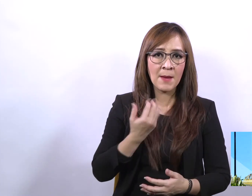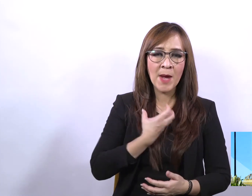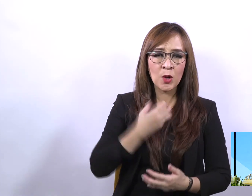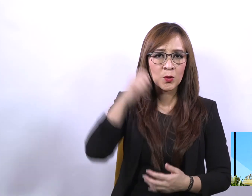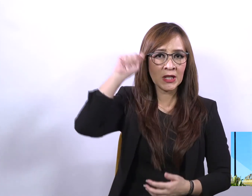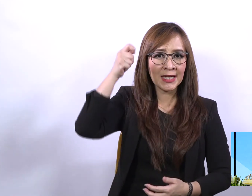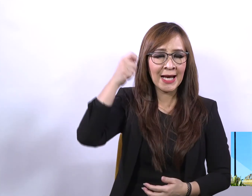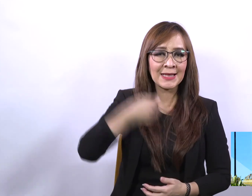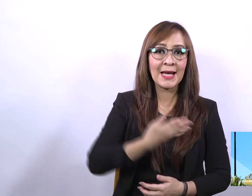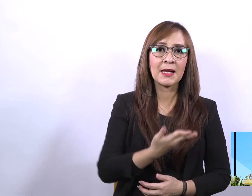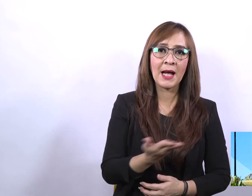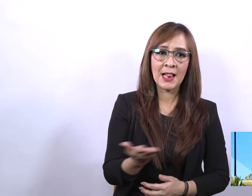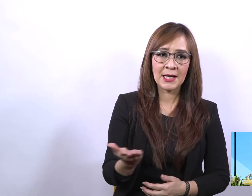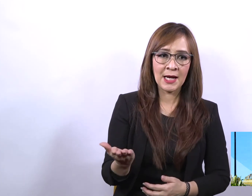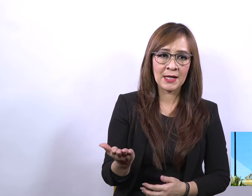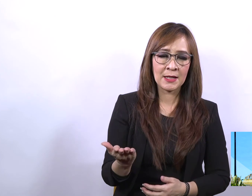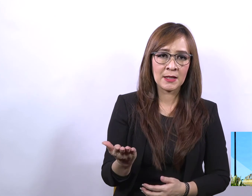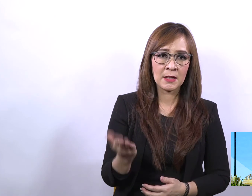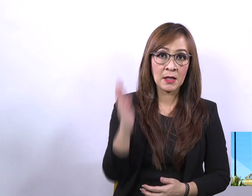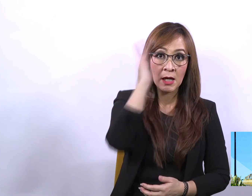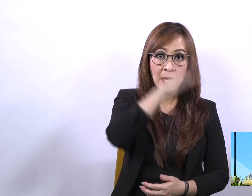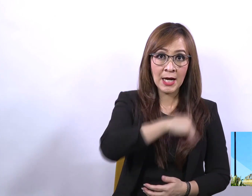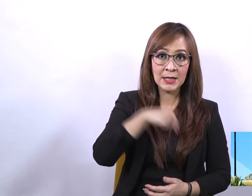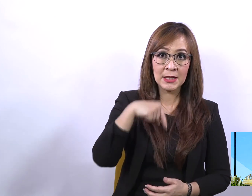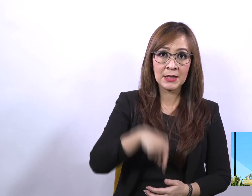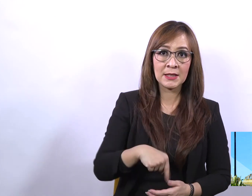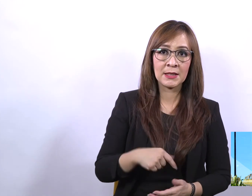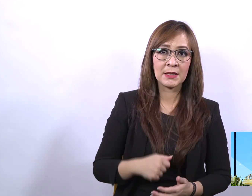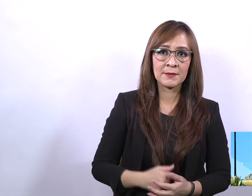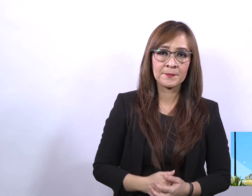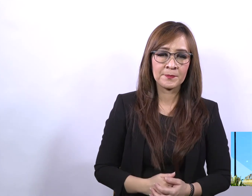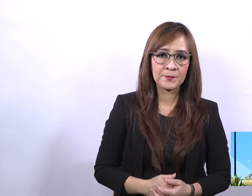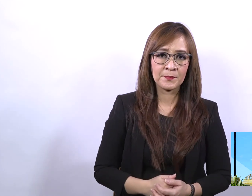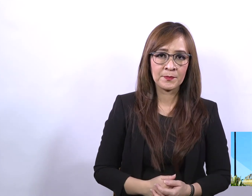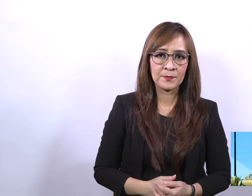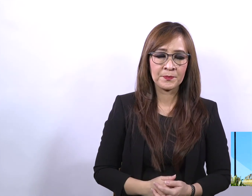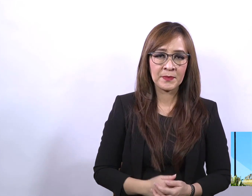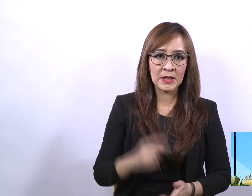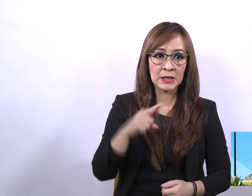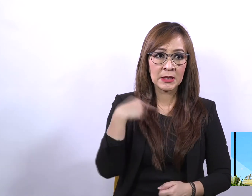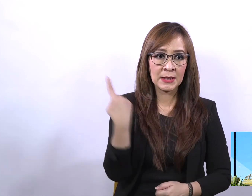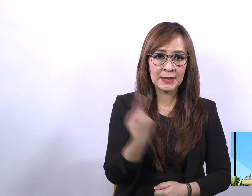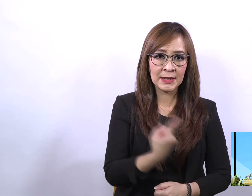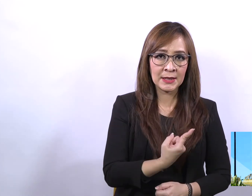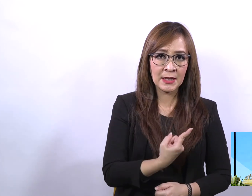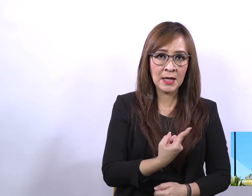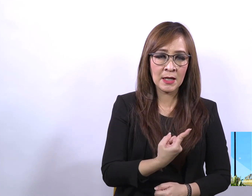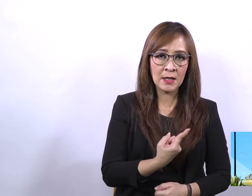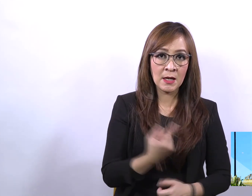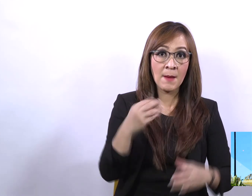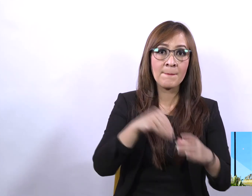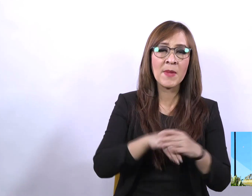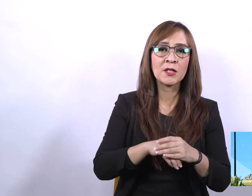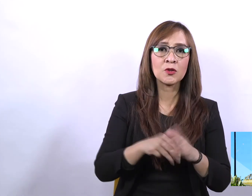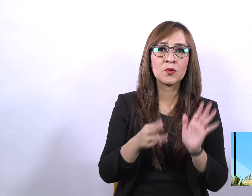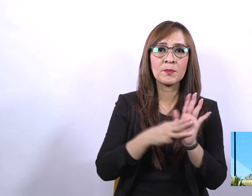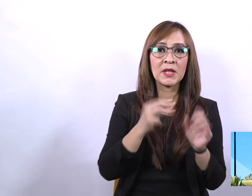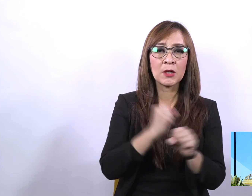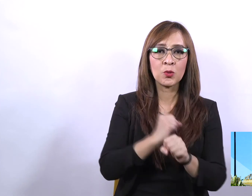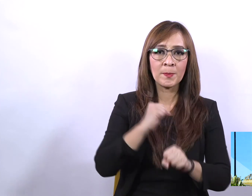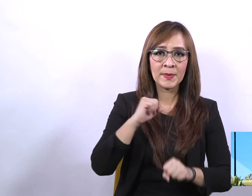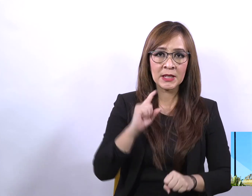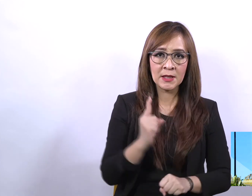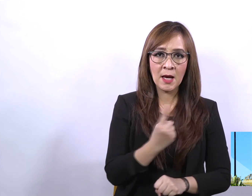Ingatkan buat siap sekalian hari ini Ayo kita menginjak minggu pertama